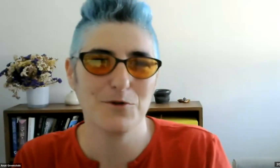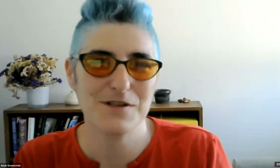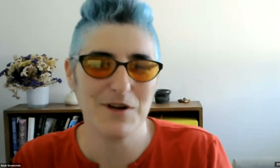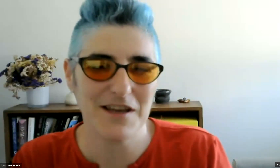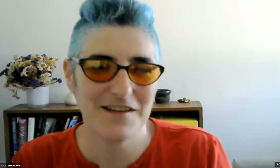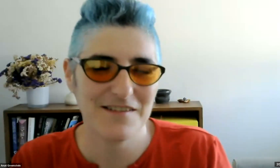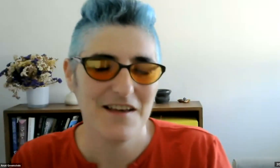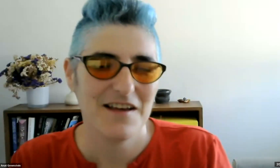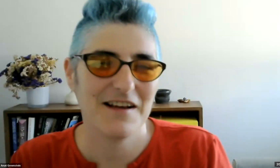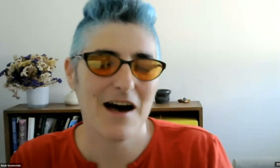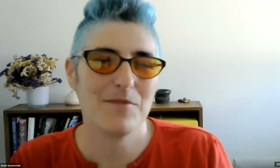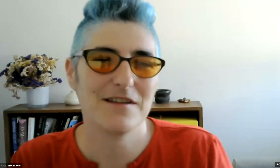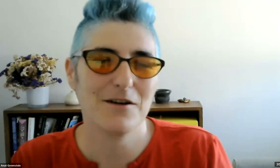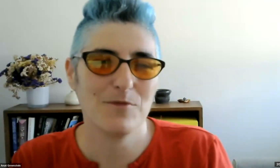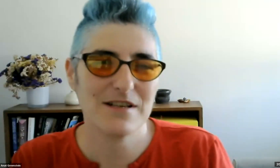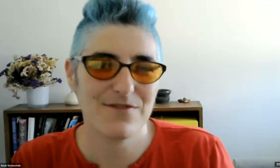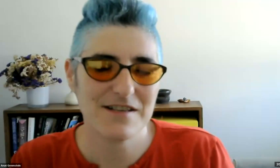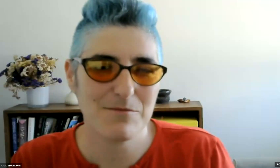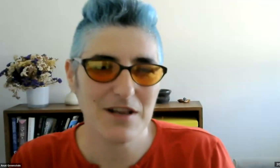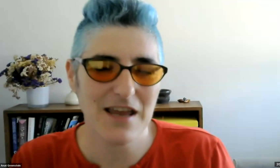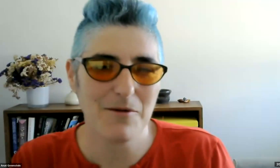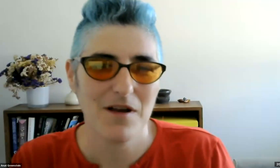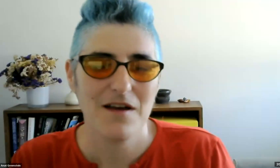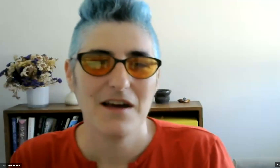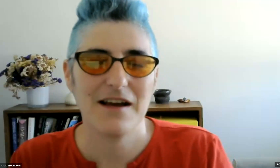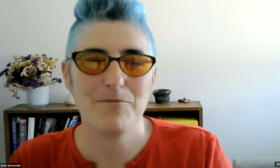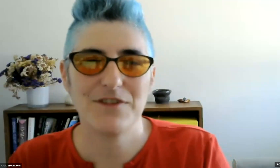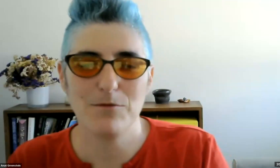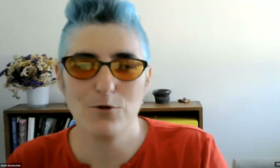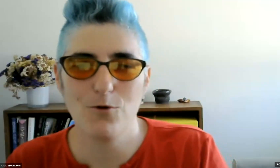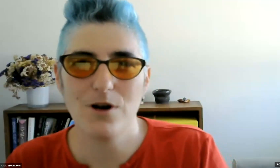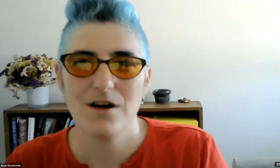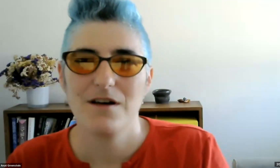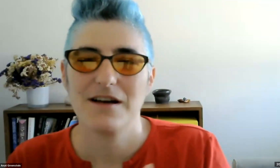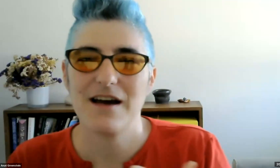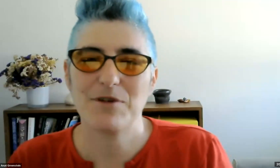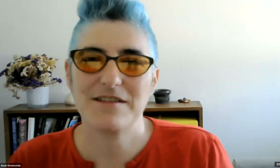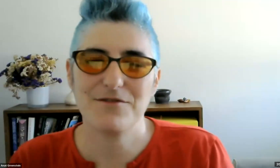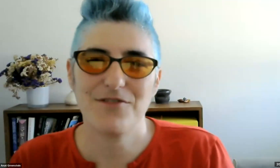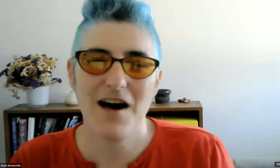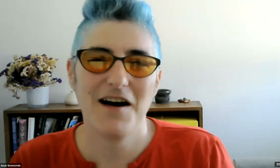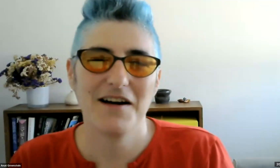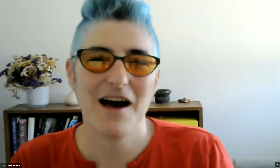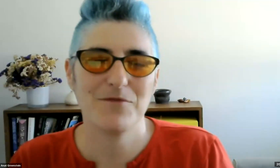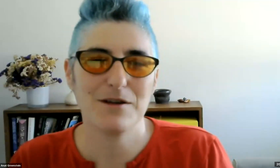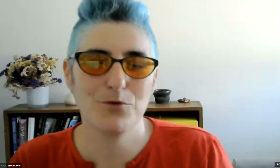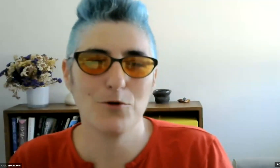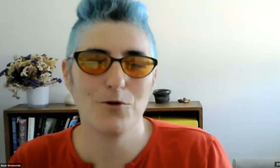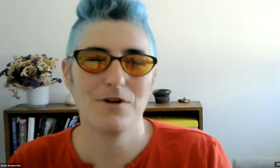בו זמנית, גם את ארגום לשפת צימנים, גם תמלול, גם כתיבה, גם דיבור,